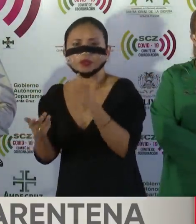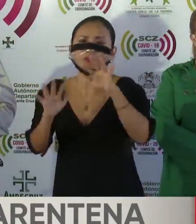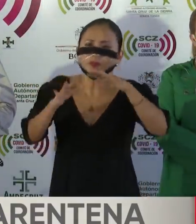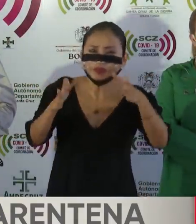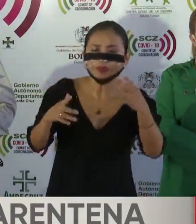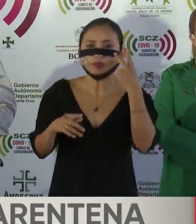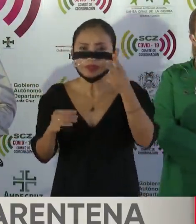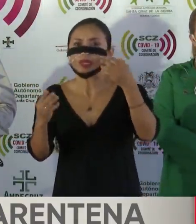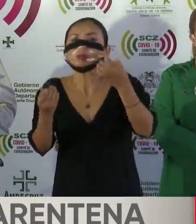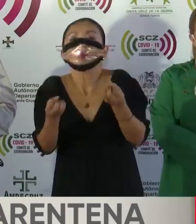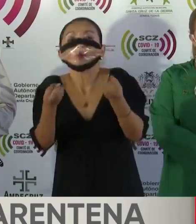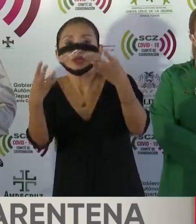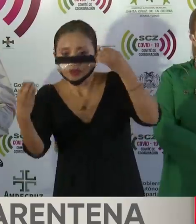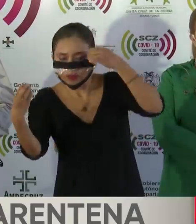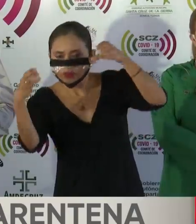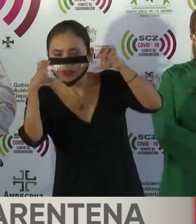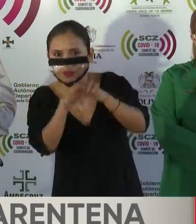la contratación